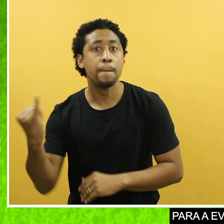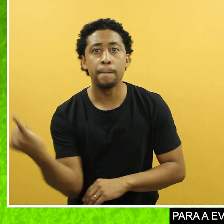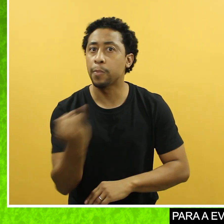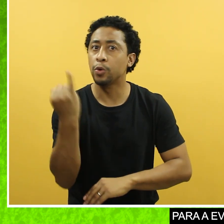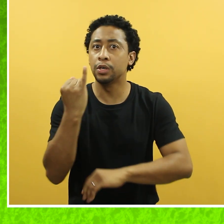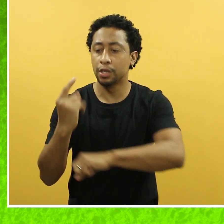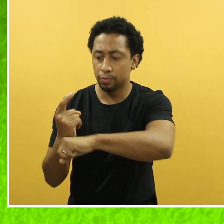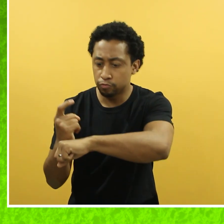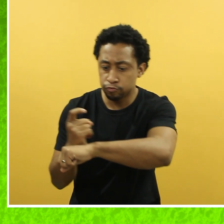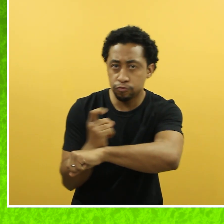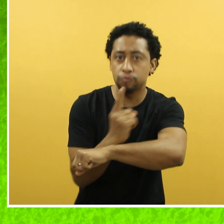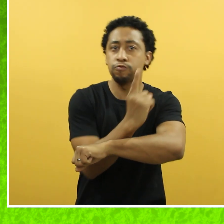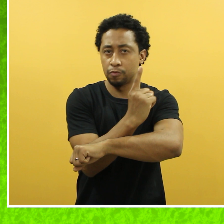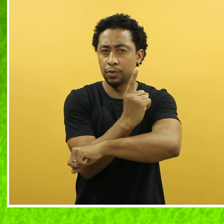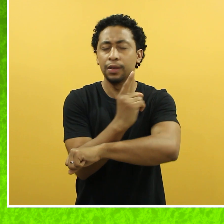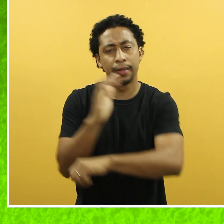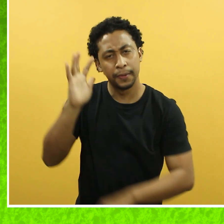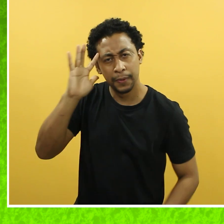segundo Darwin.